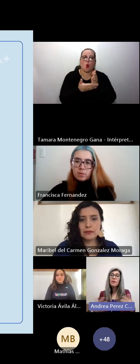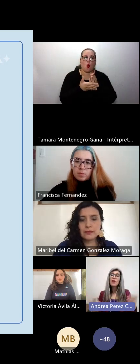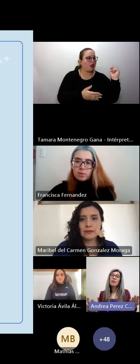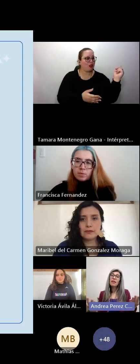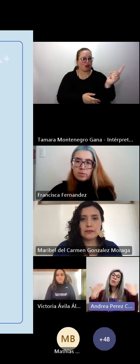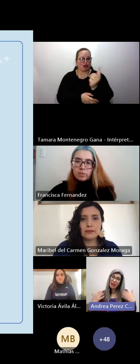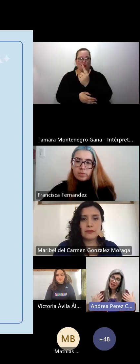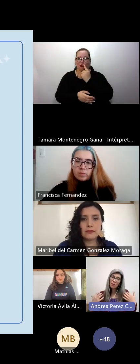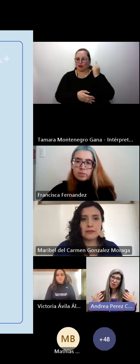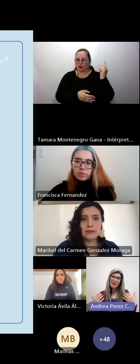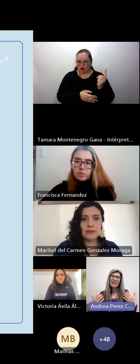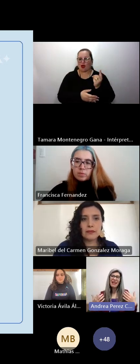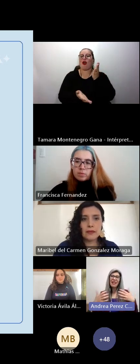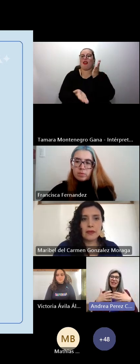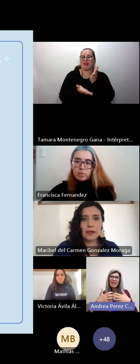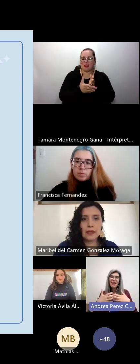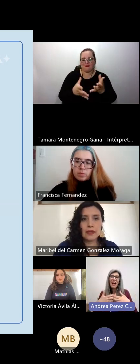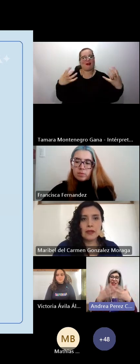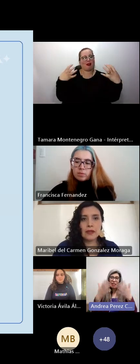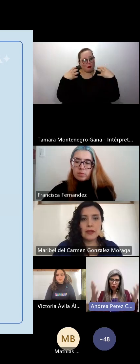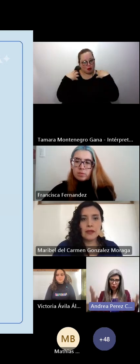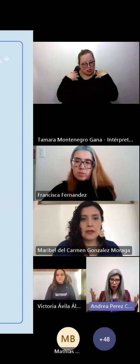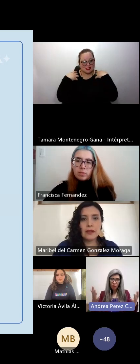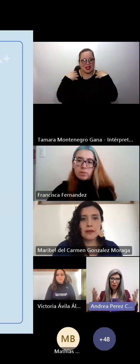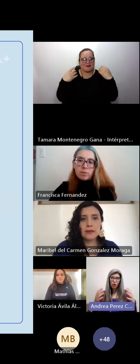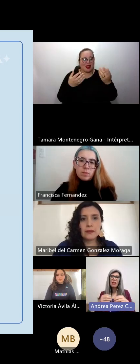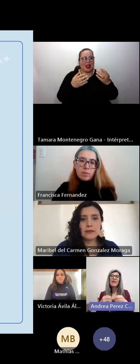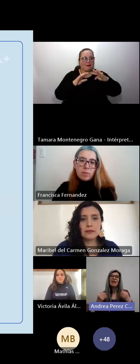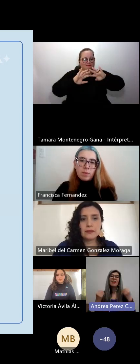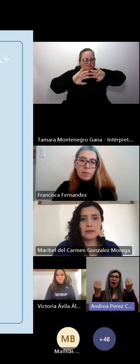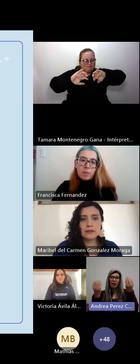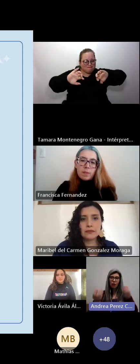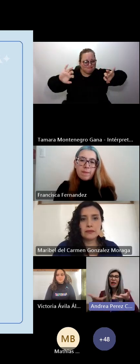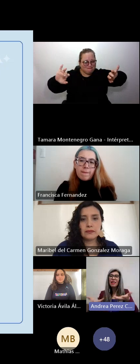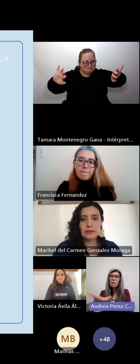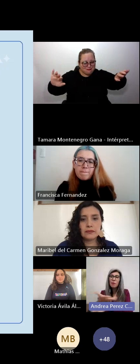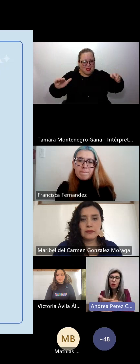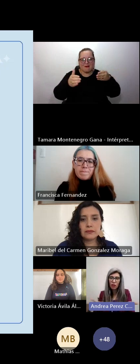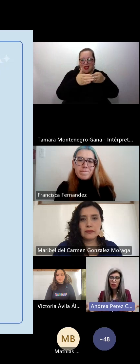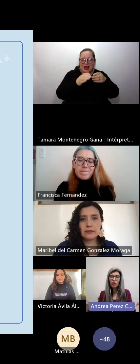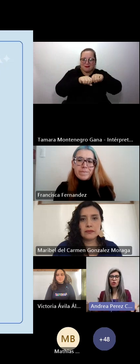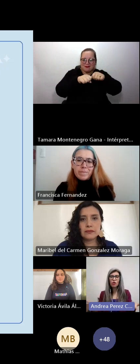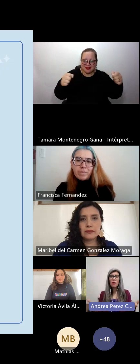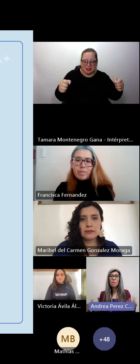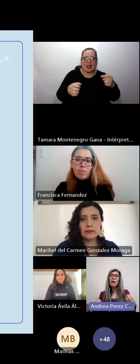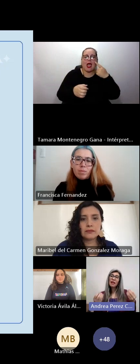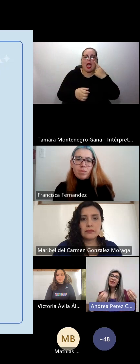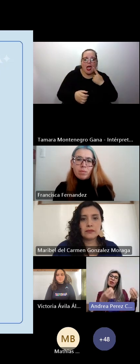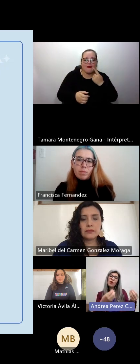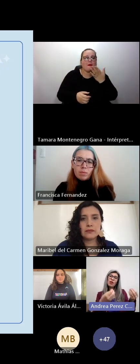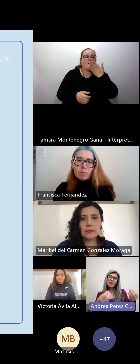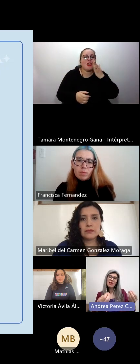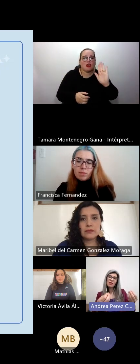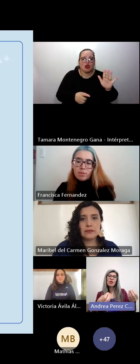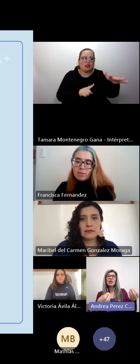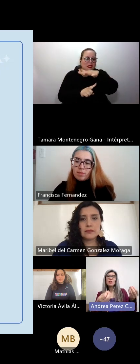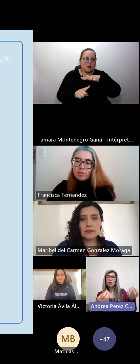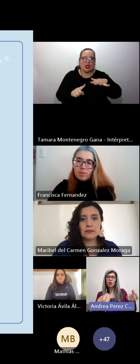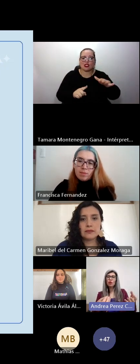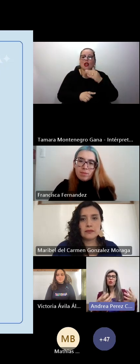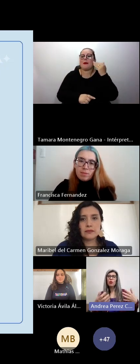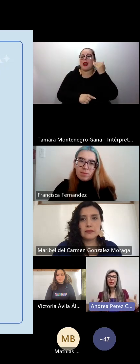general tenemos la responsabilidad de ir abriendo estos espacios, de ir generando estas mejores condiciones para que niños,